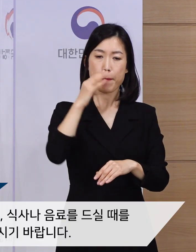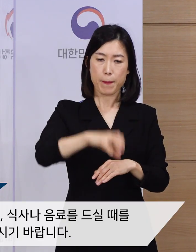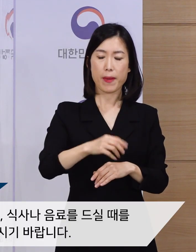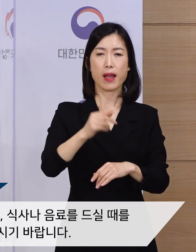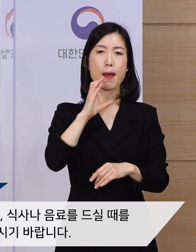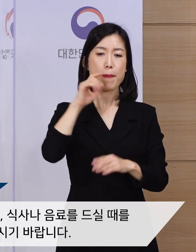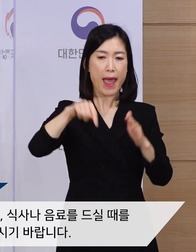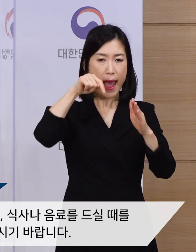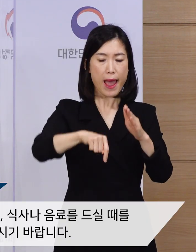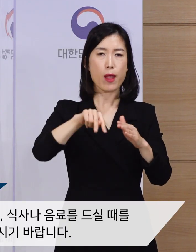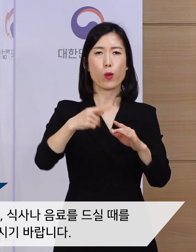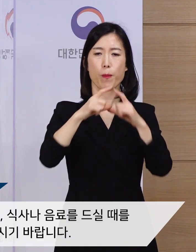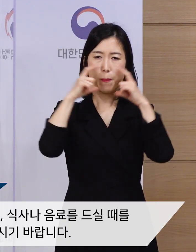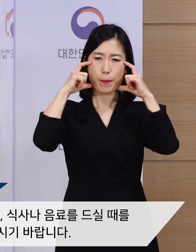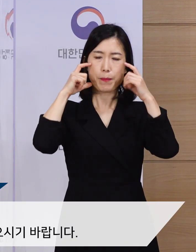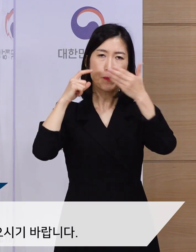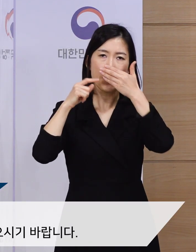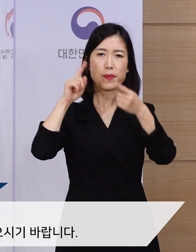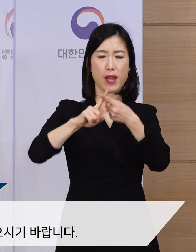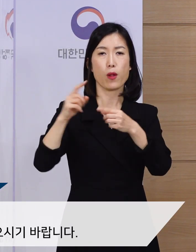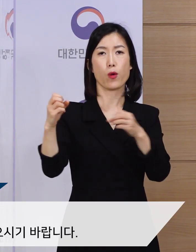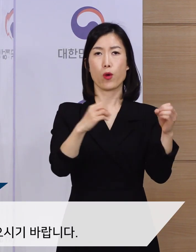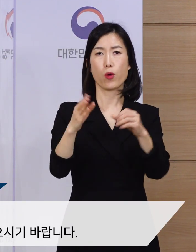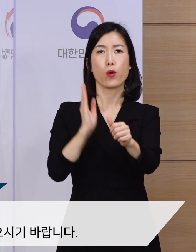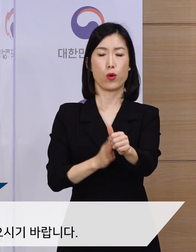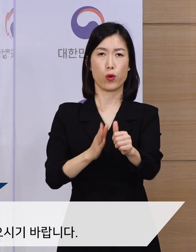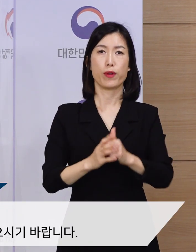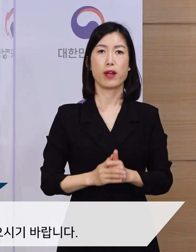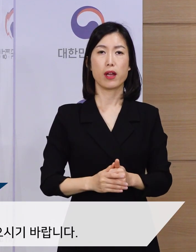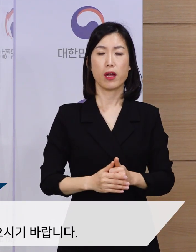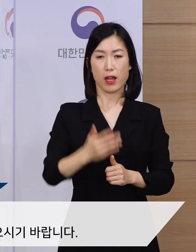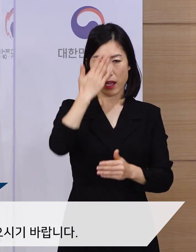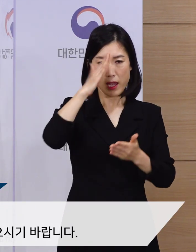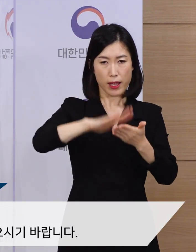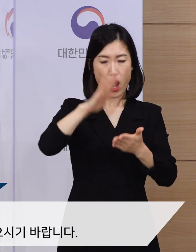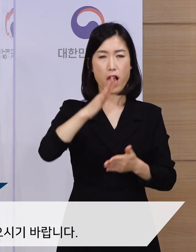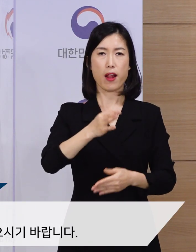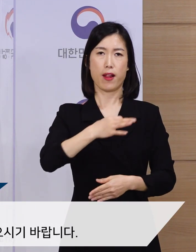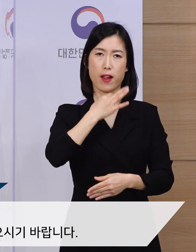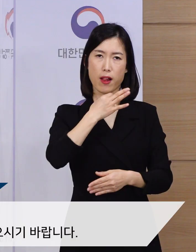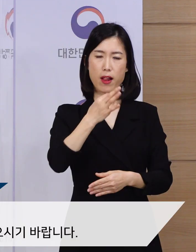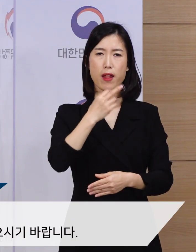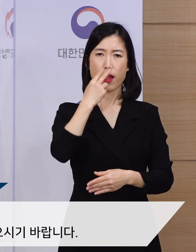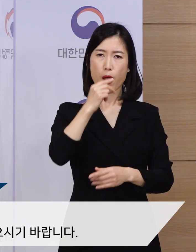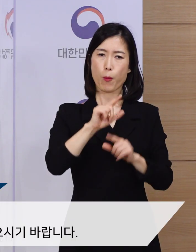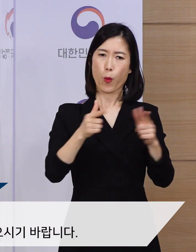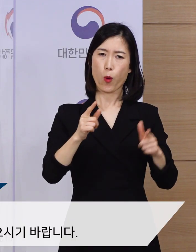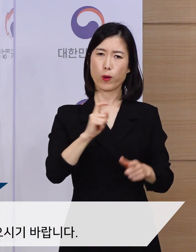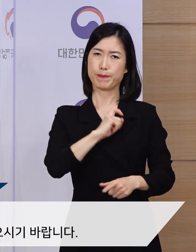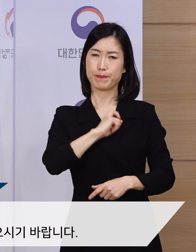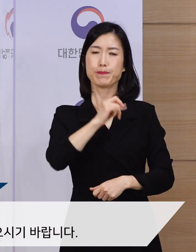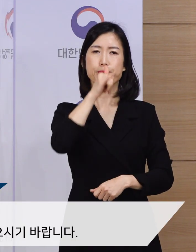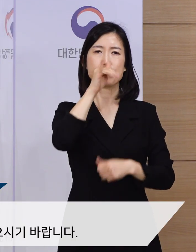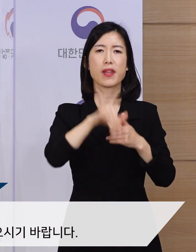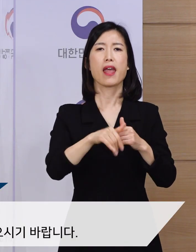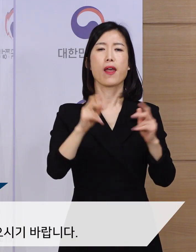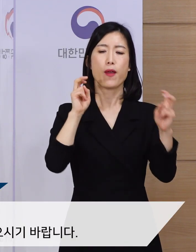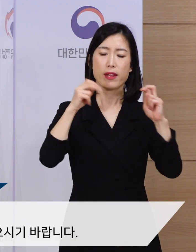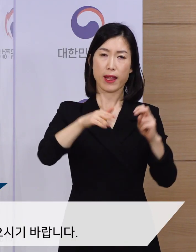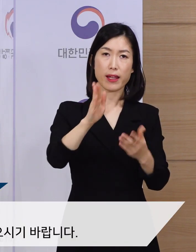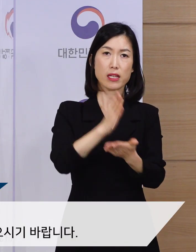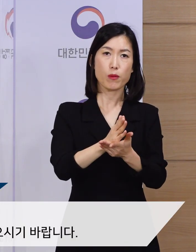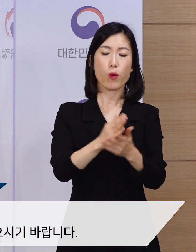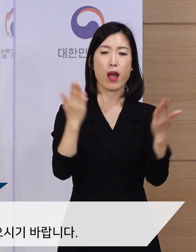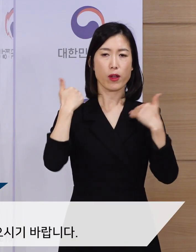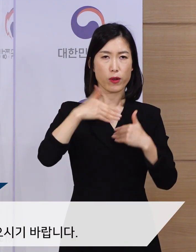마스크를 착용하시기 바랍니다. 발열이나 기침 등 호흡기 증상이 있으시면 출근하거나 등교하지